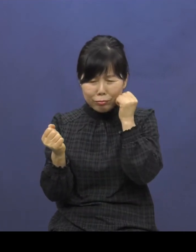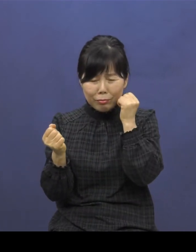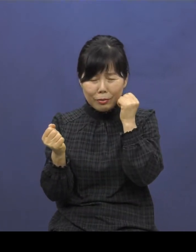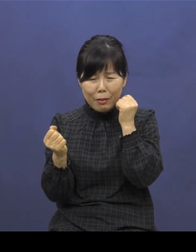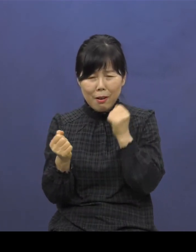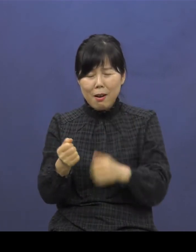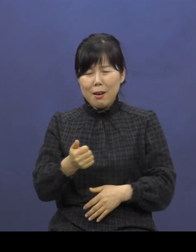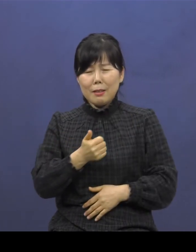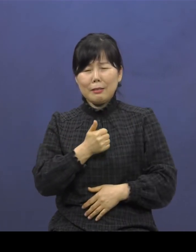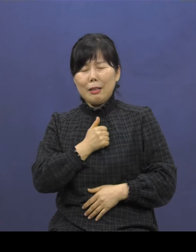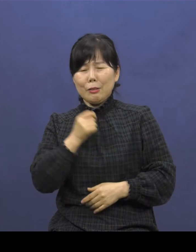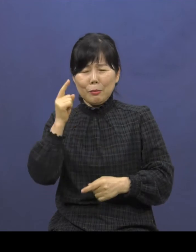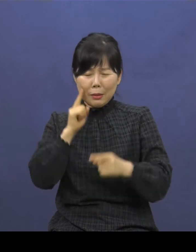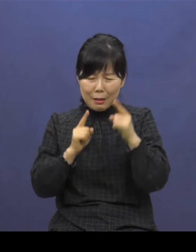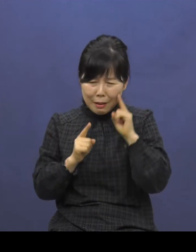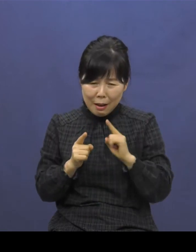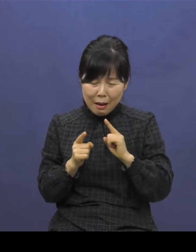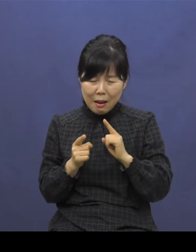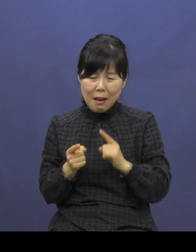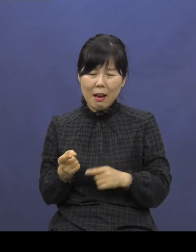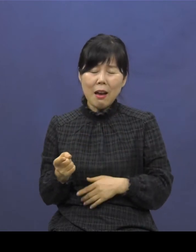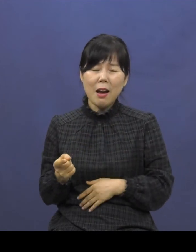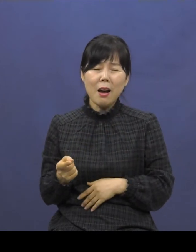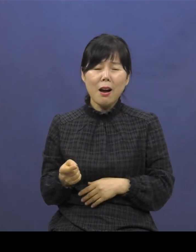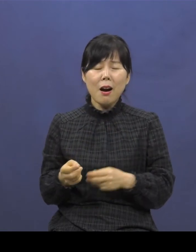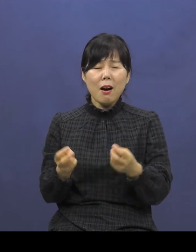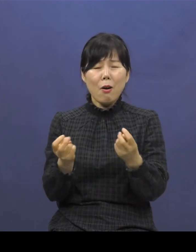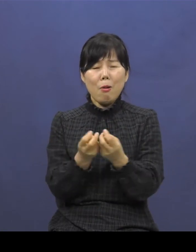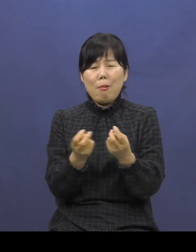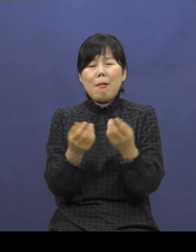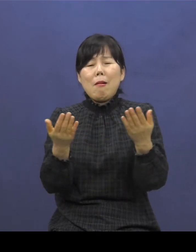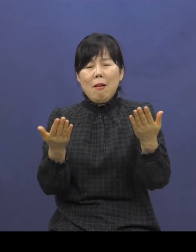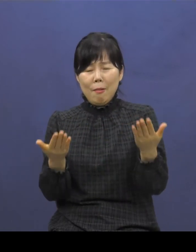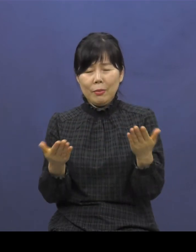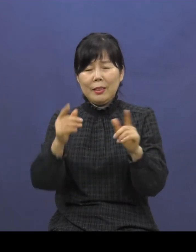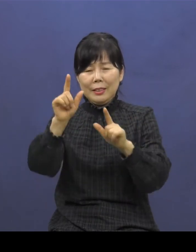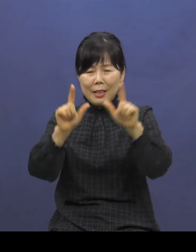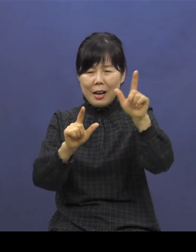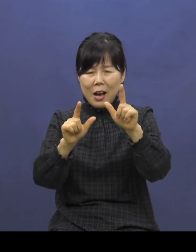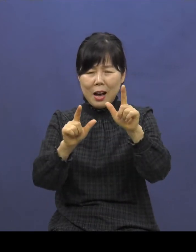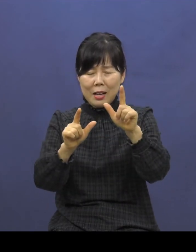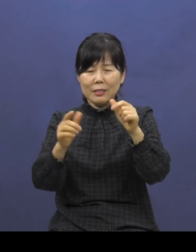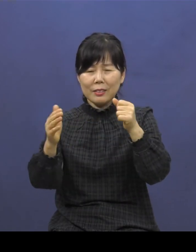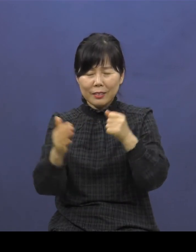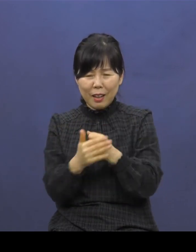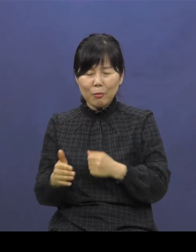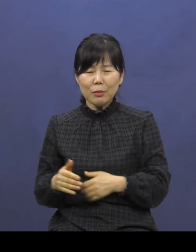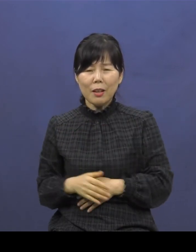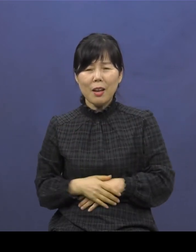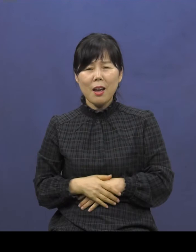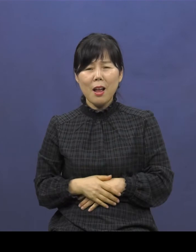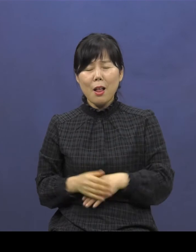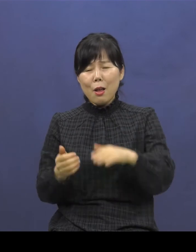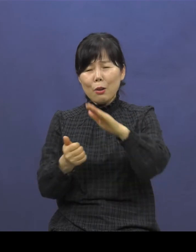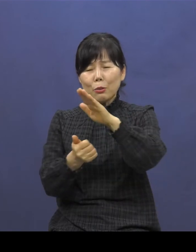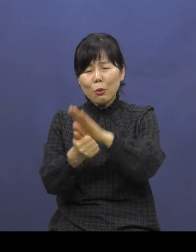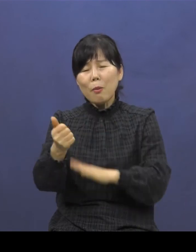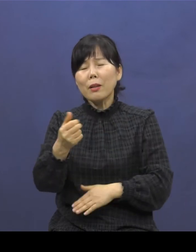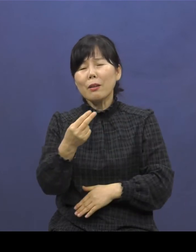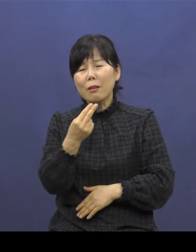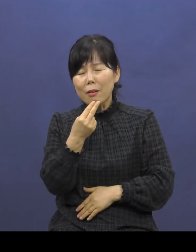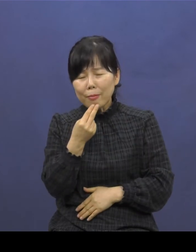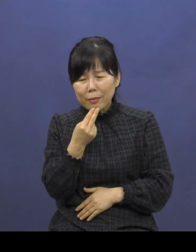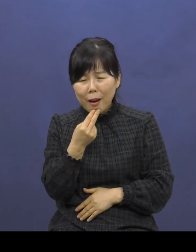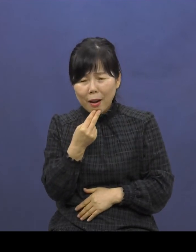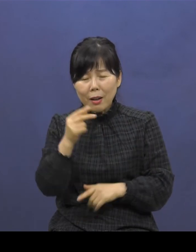다 당했습니다. 정말 자존심 구겨질 때 다 구겨졌습니다. 이젠 정말 어떻게 할 수 있는 아무것도 보이지 않습니다. 정말